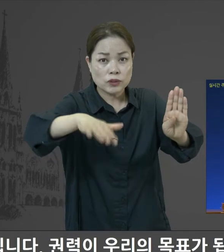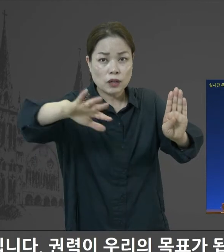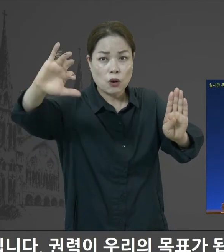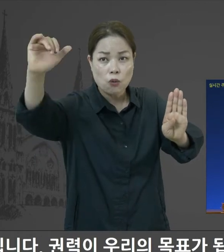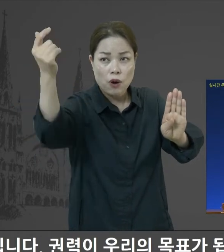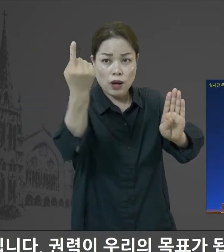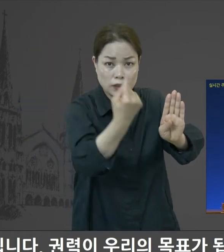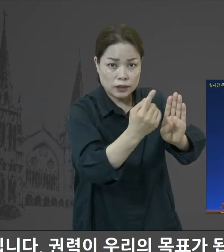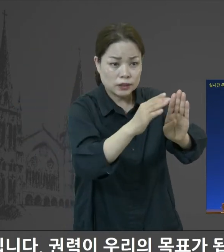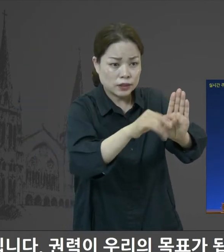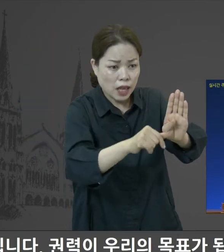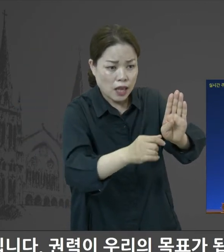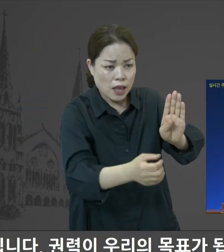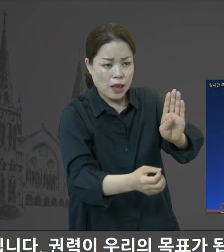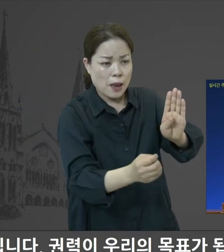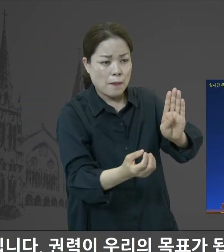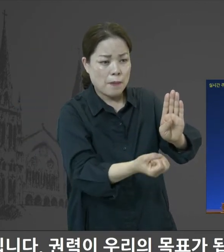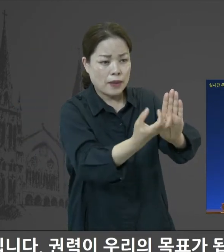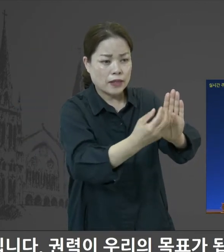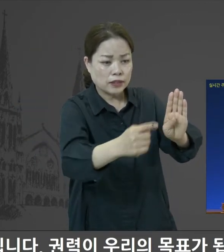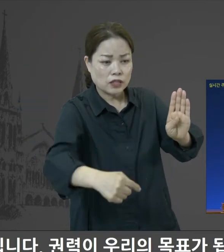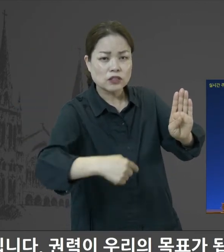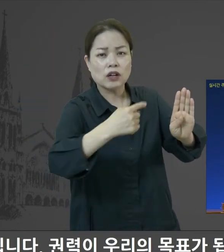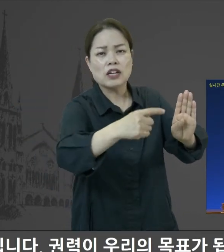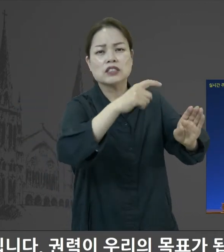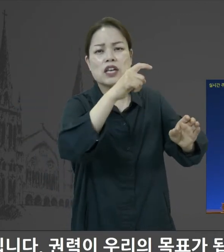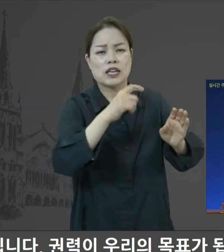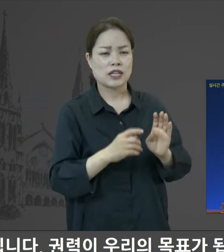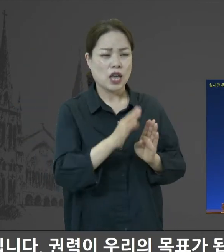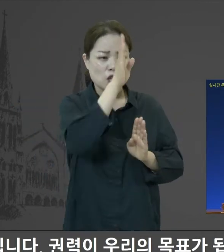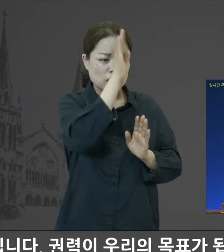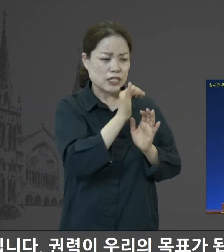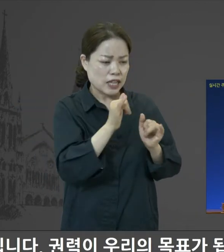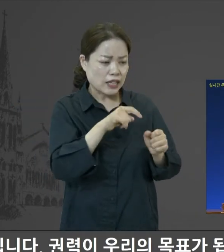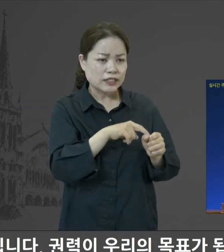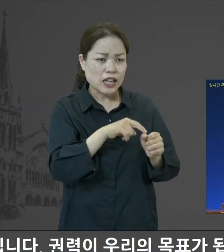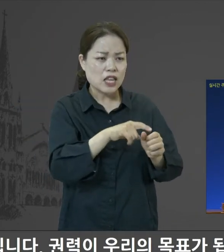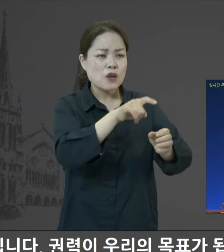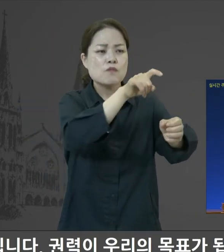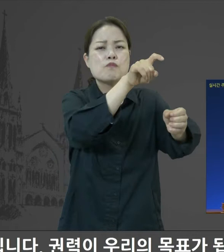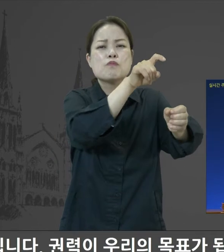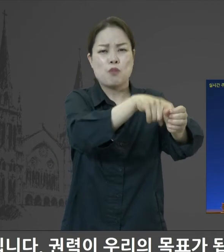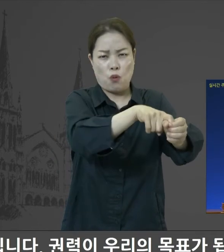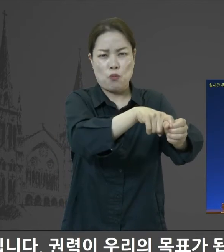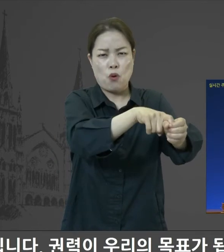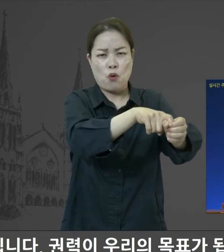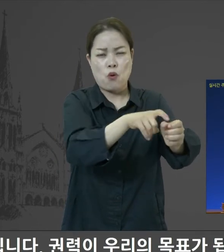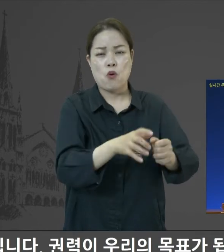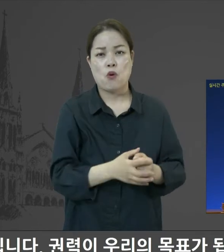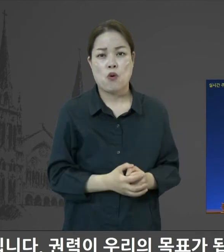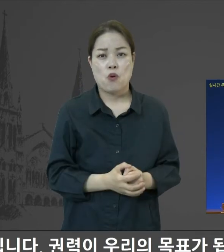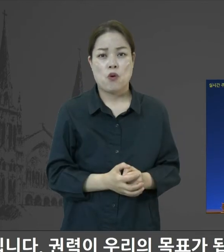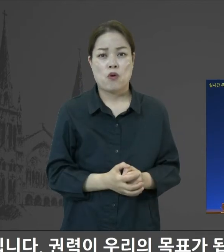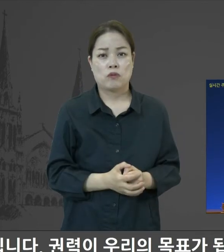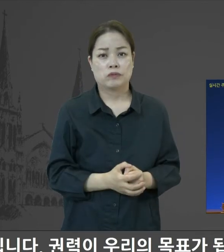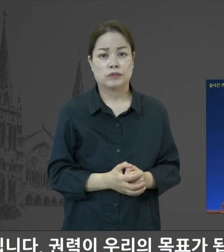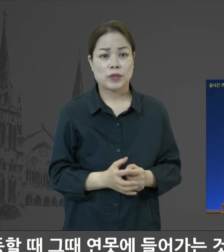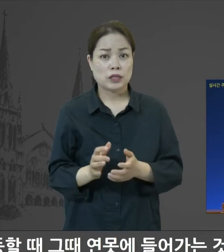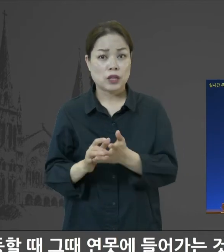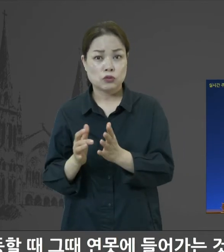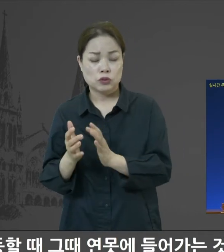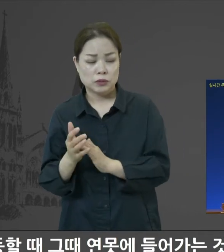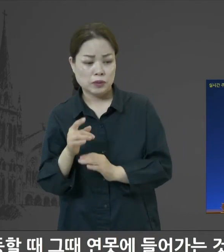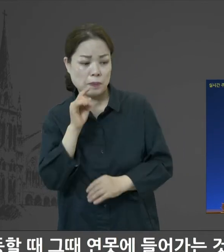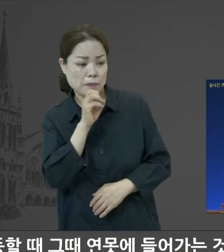때 그때 베데스다 연못으로 들어가는 것, 이것이 이 사람의 삶의 목적으로 변질되어 있다라는 것이죠. 그래서 예수님이